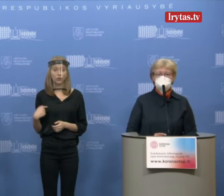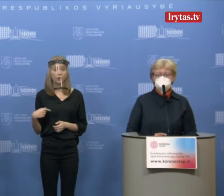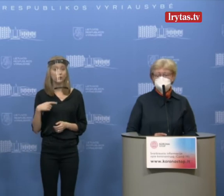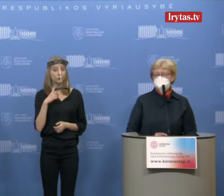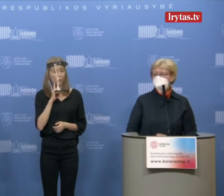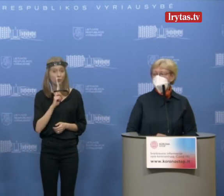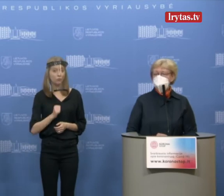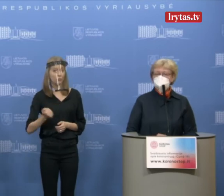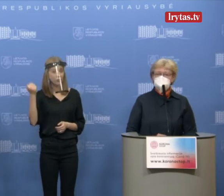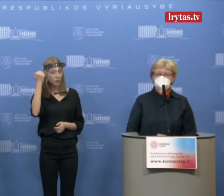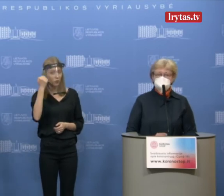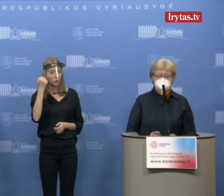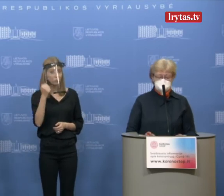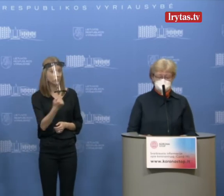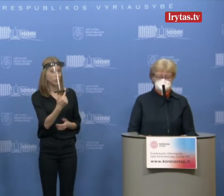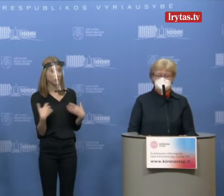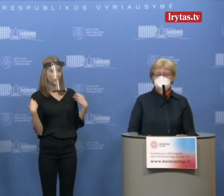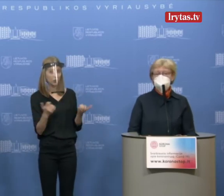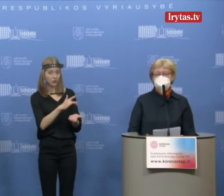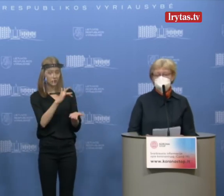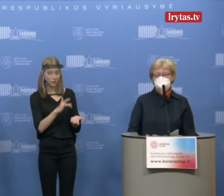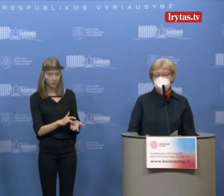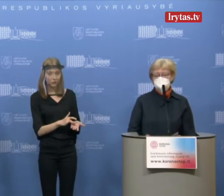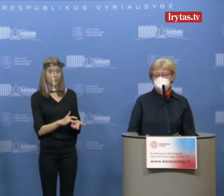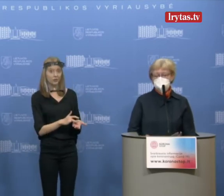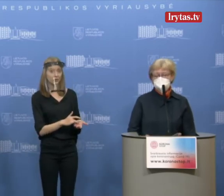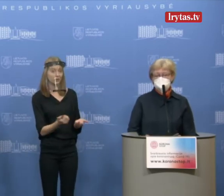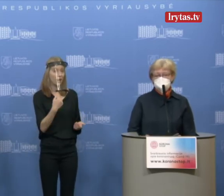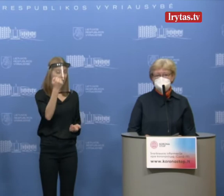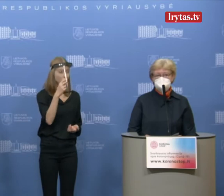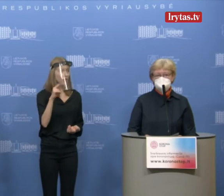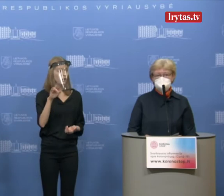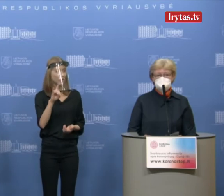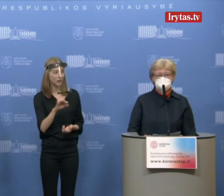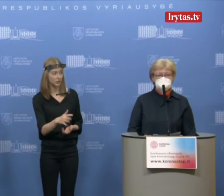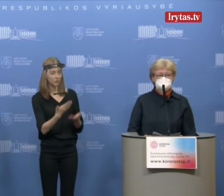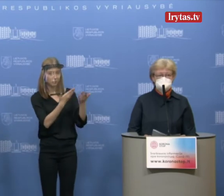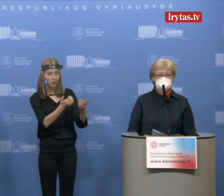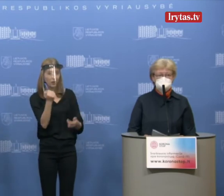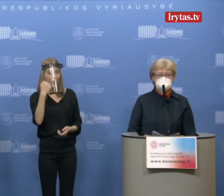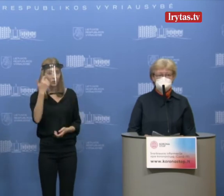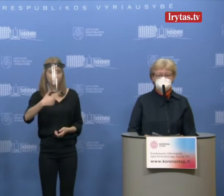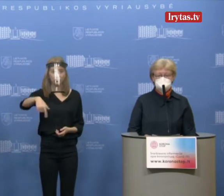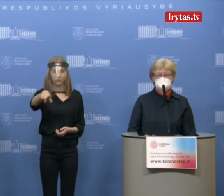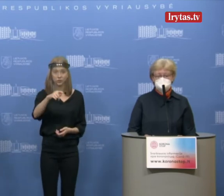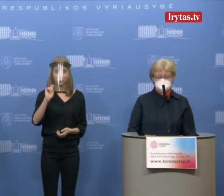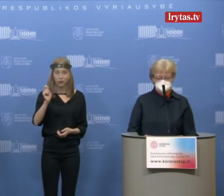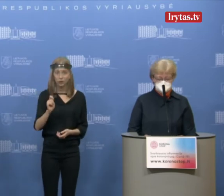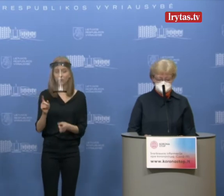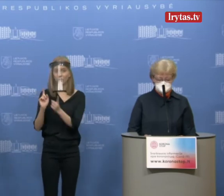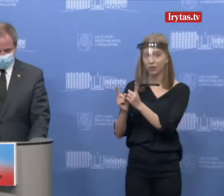padėkoti NVSC atstoviai, Daivą Razmoveniai, noriu padėkoti premjero patarėjui, Jonui Kairiui, noriu jum padėkoti,